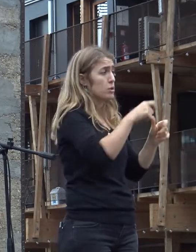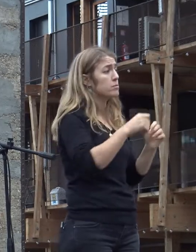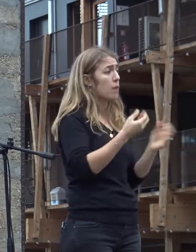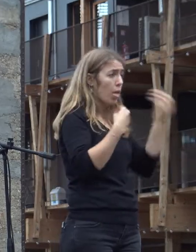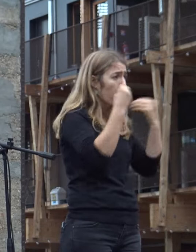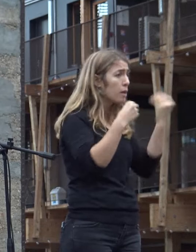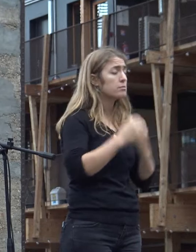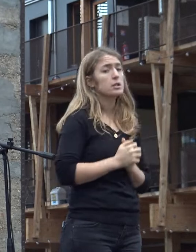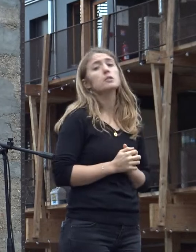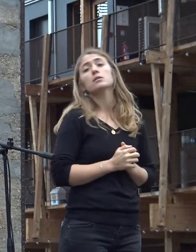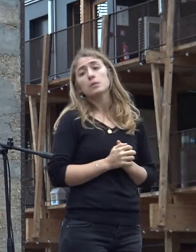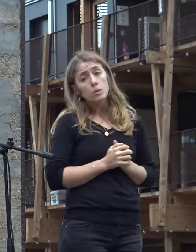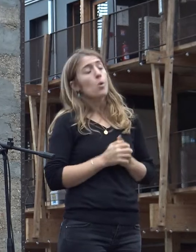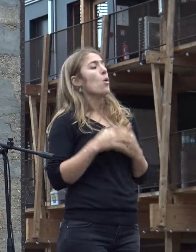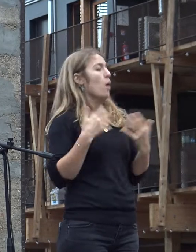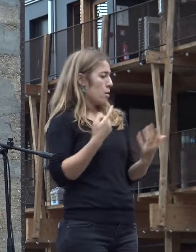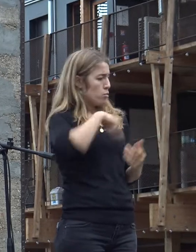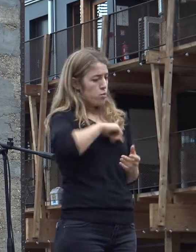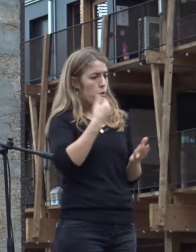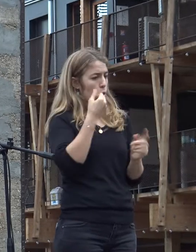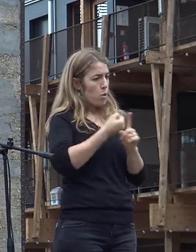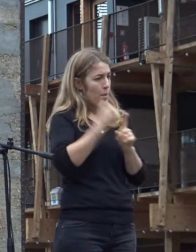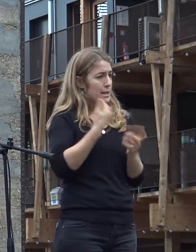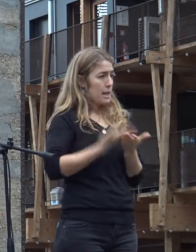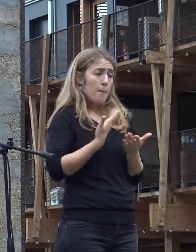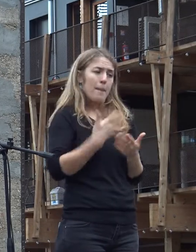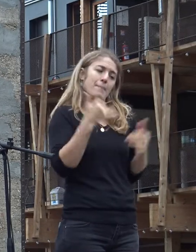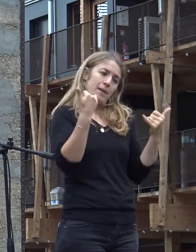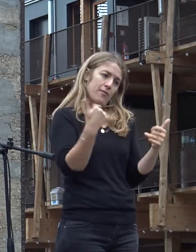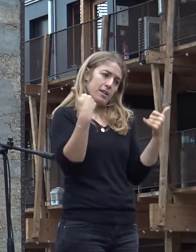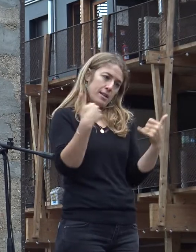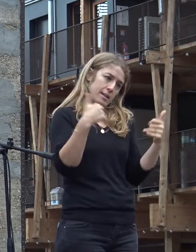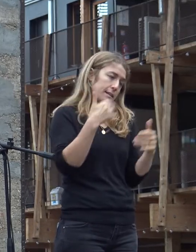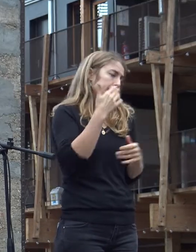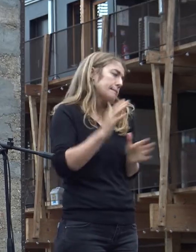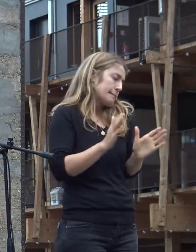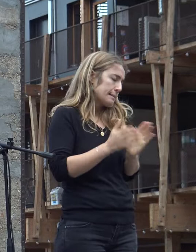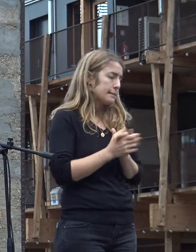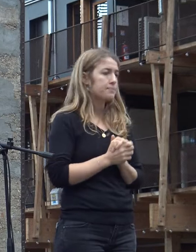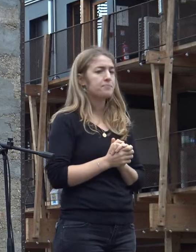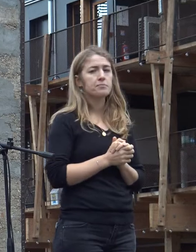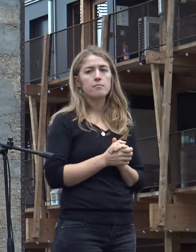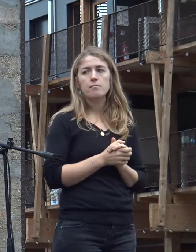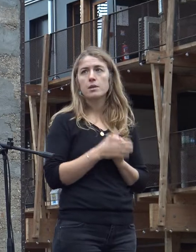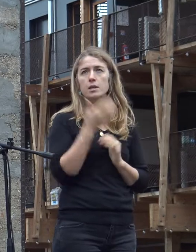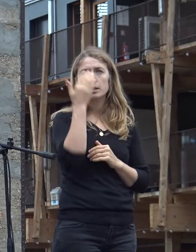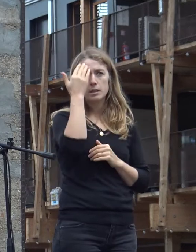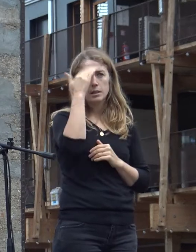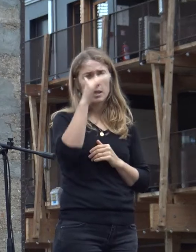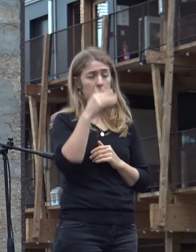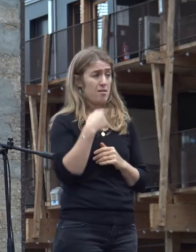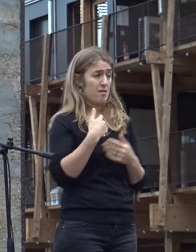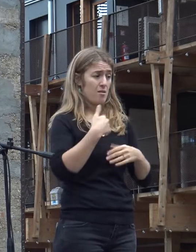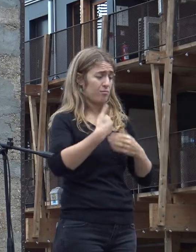donc notre combat est loin d'être terminé. Comme vous le savez, on a du pain sur